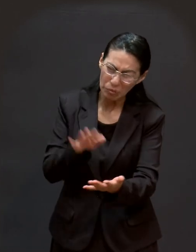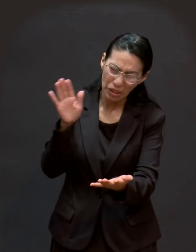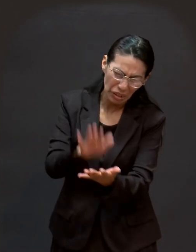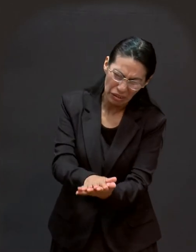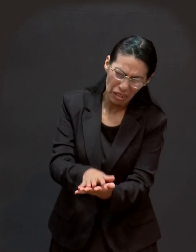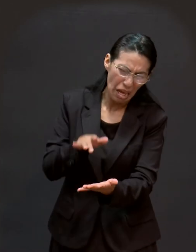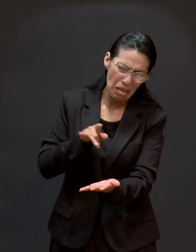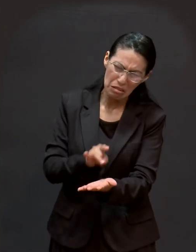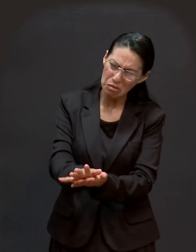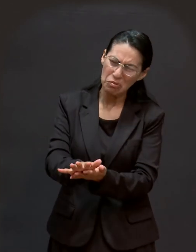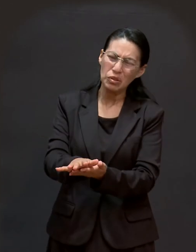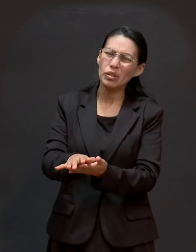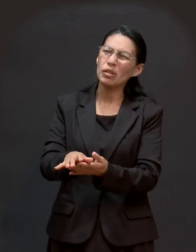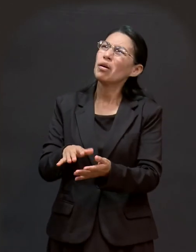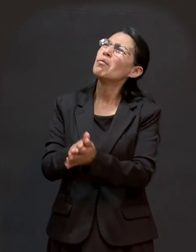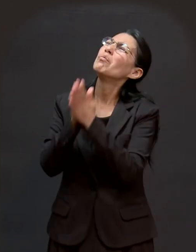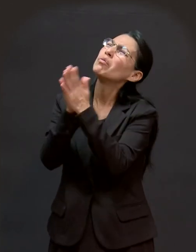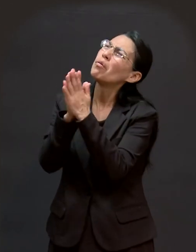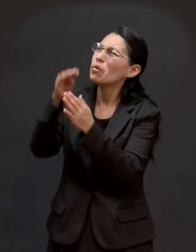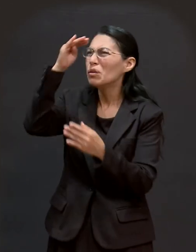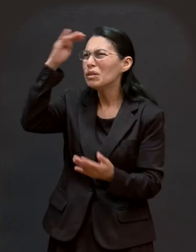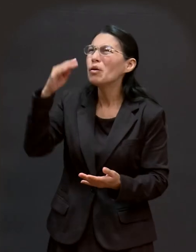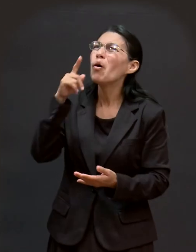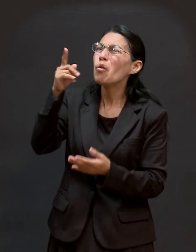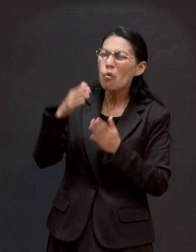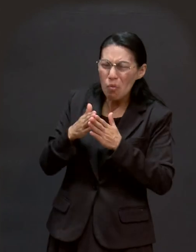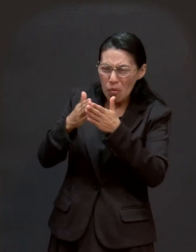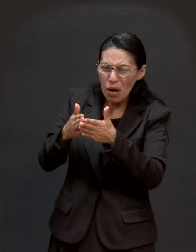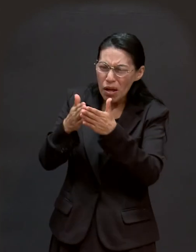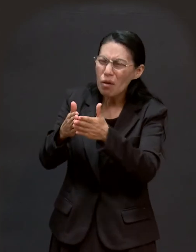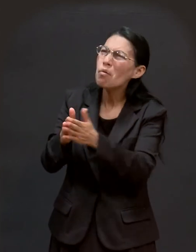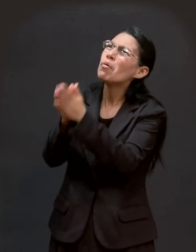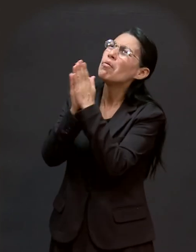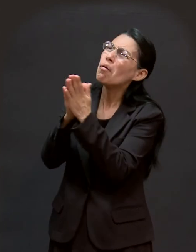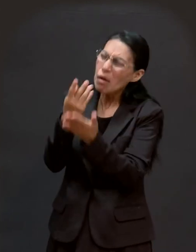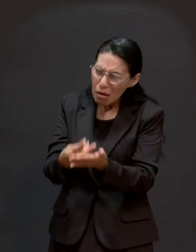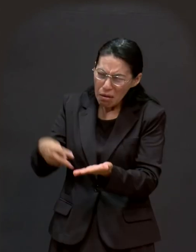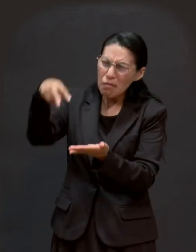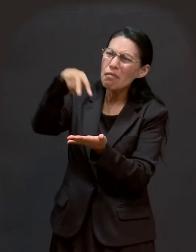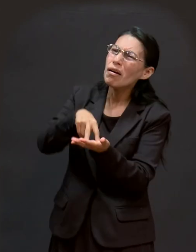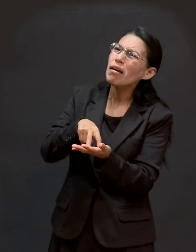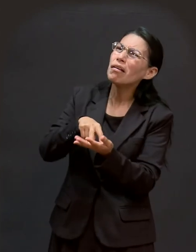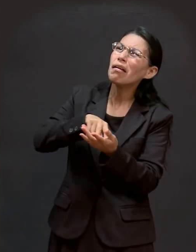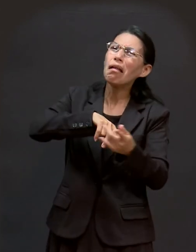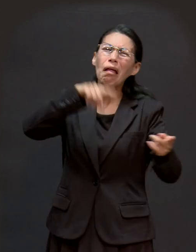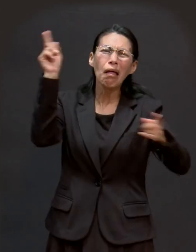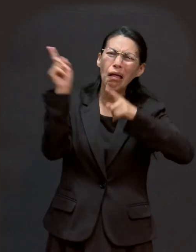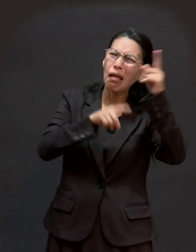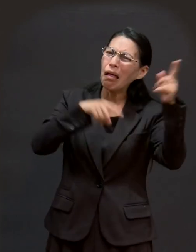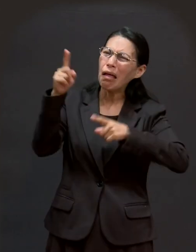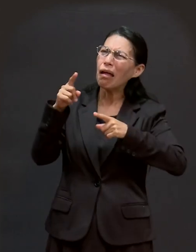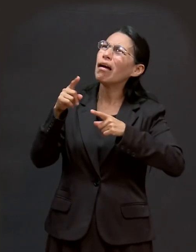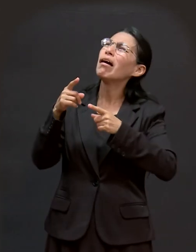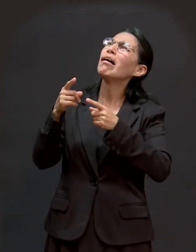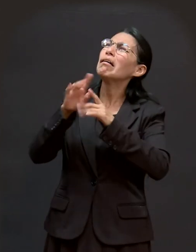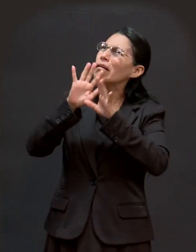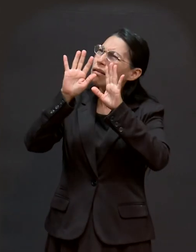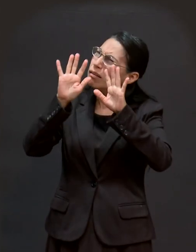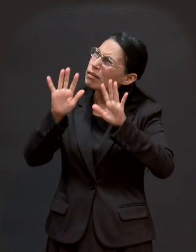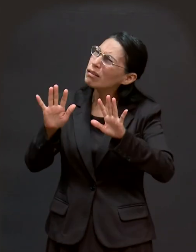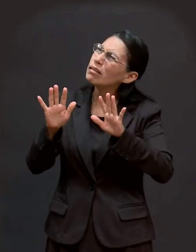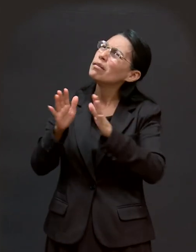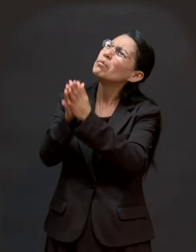estás en el barco por favor despiértate levántate calma la tempestad levántate y calma la tempestad